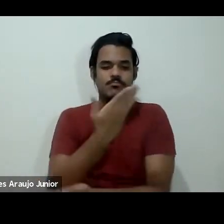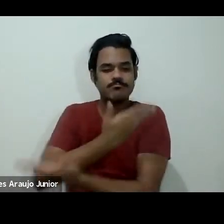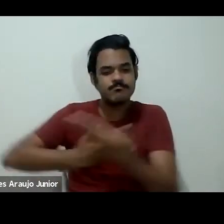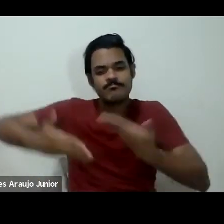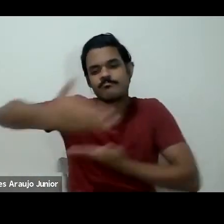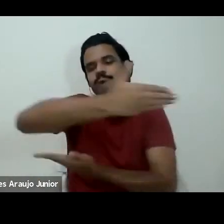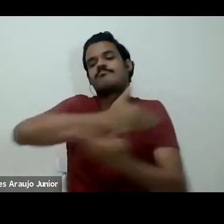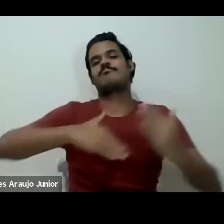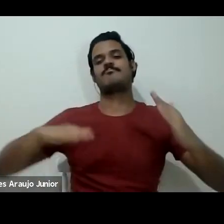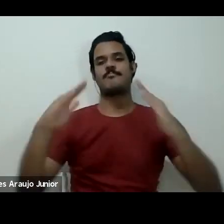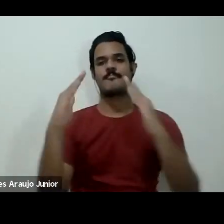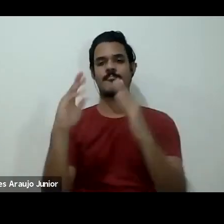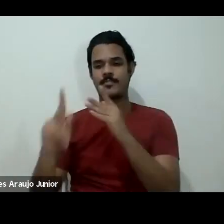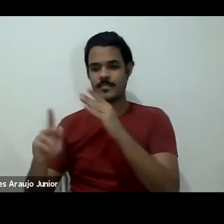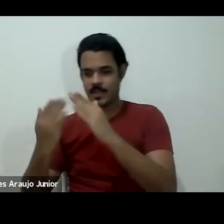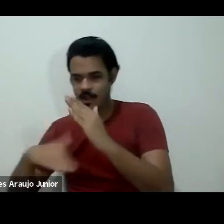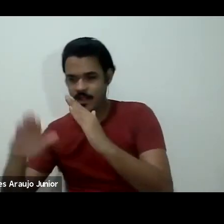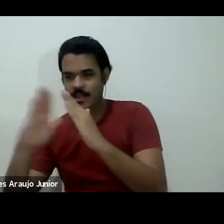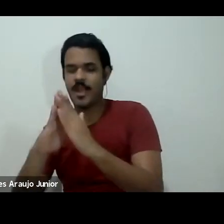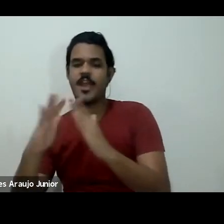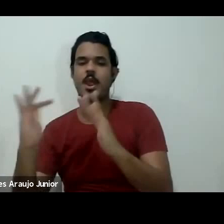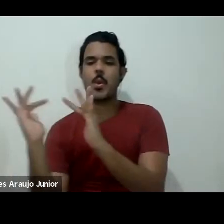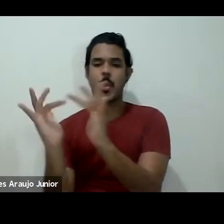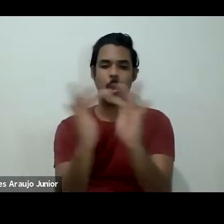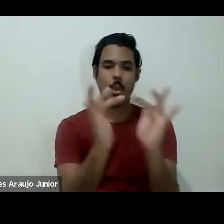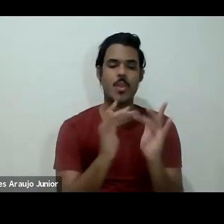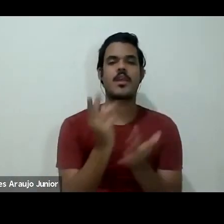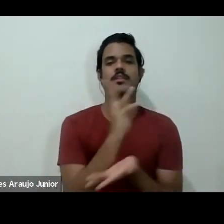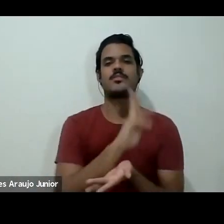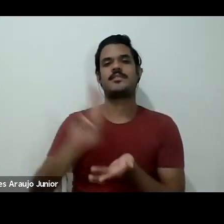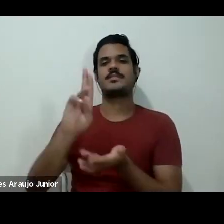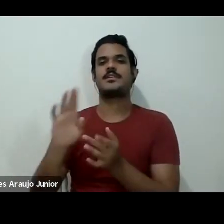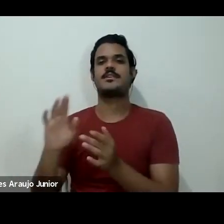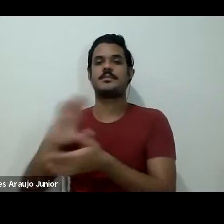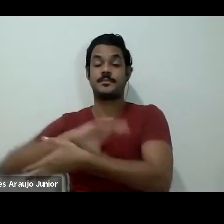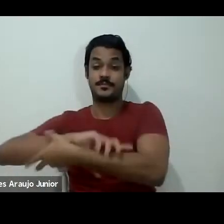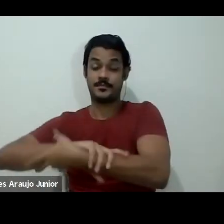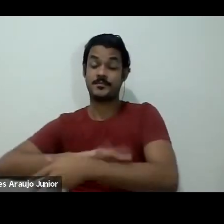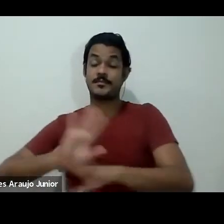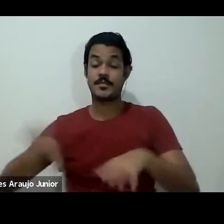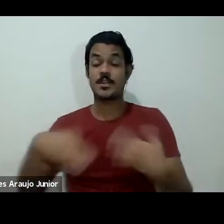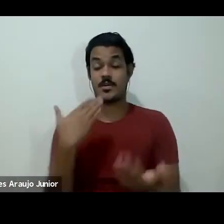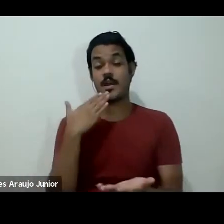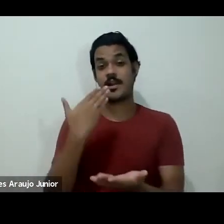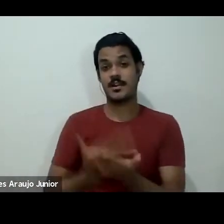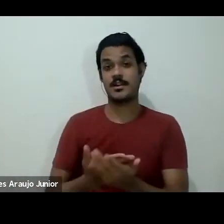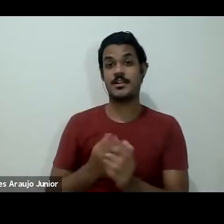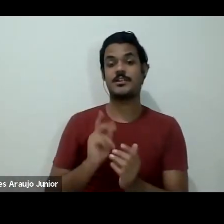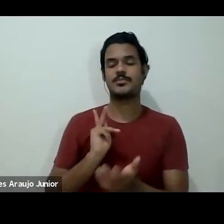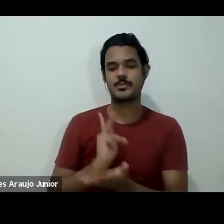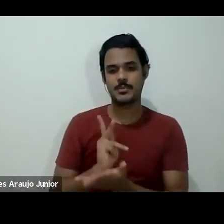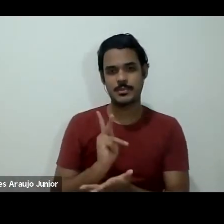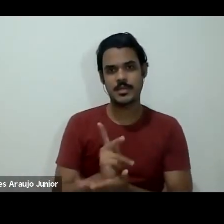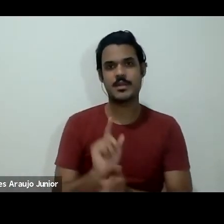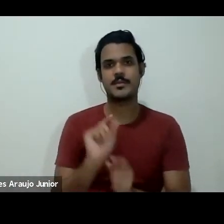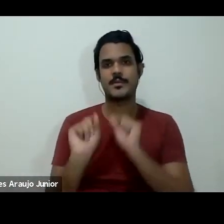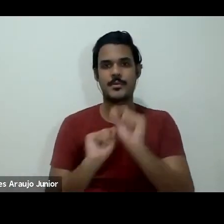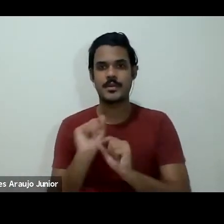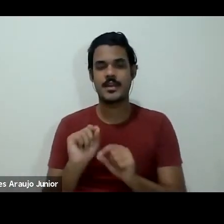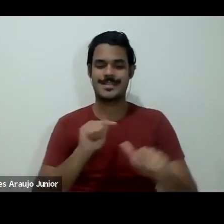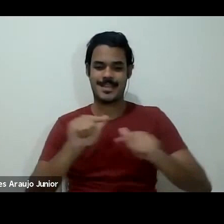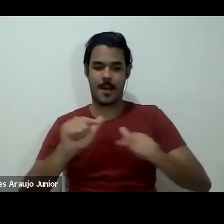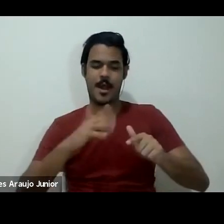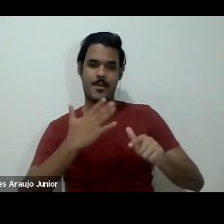e produzindo em contato, em comunhão. E isso faz eu acreditar cada vez mais no que eu estou